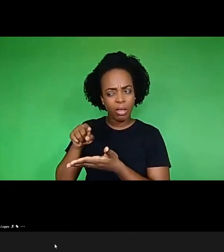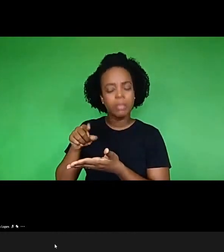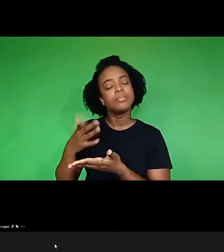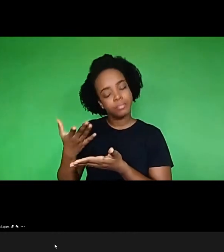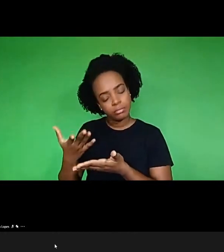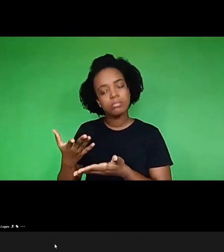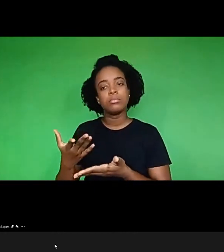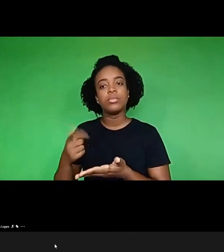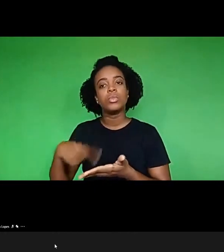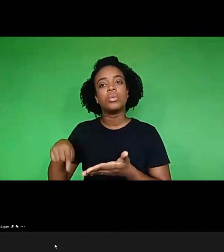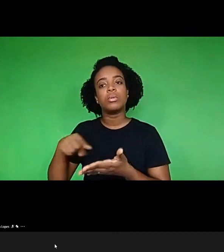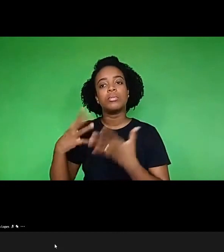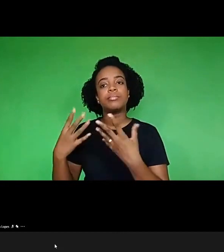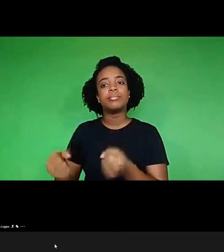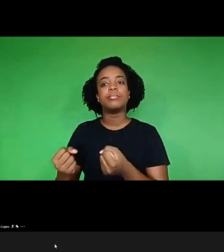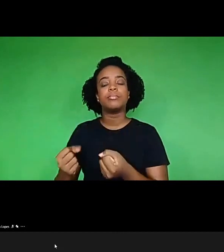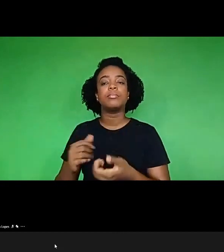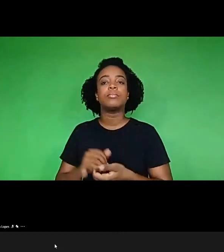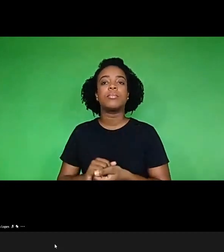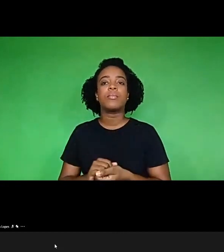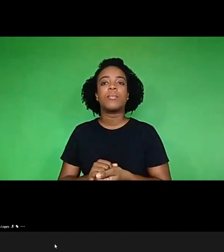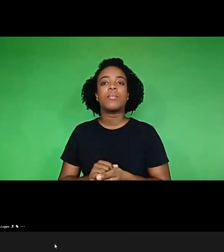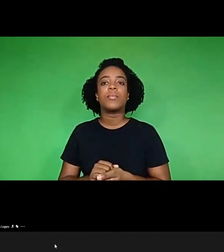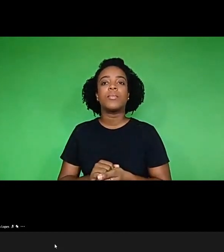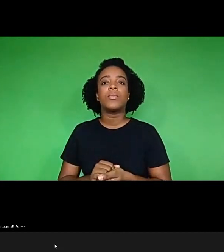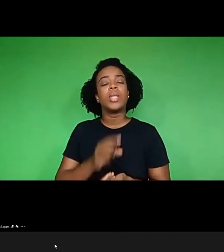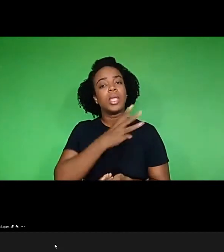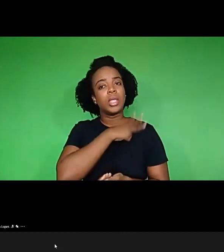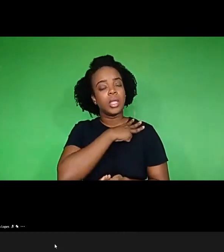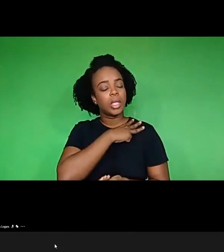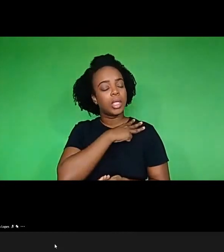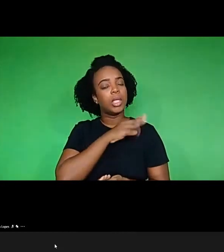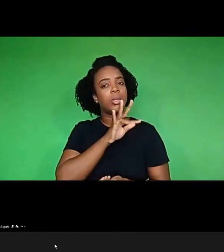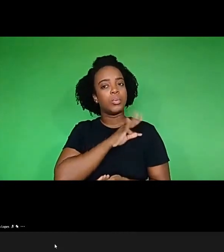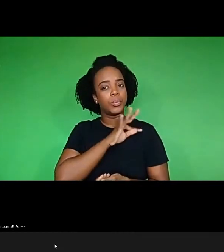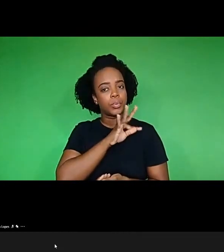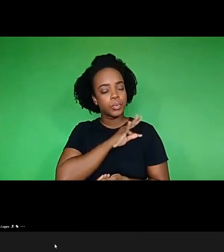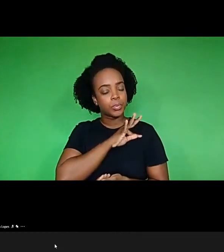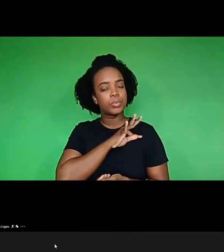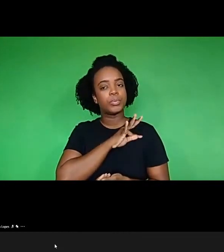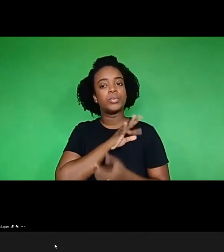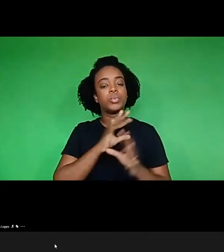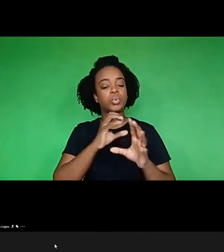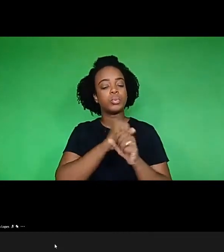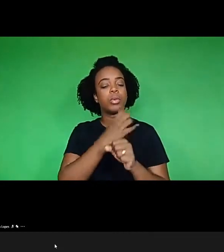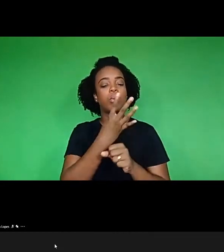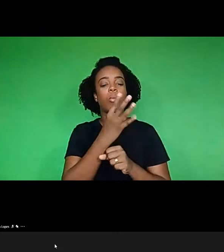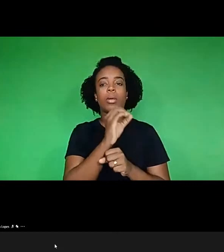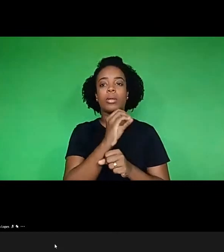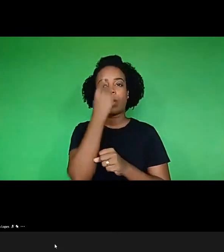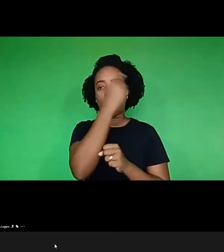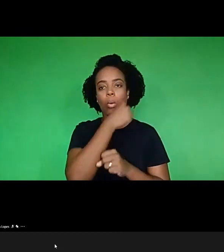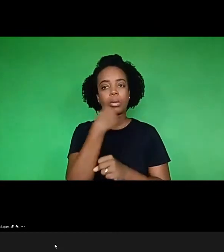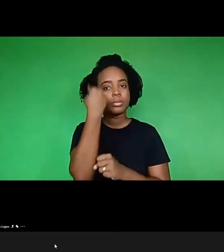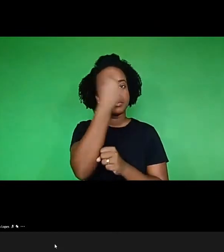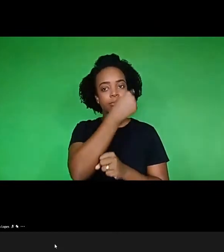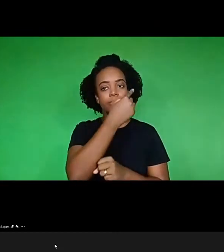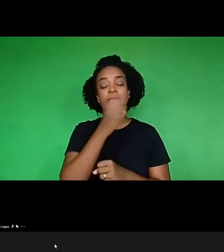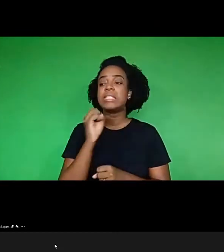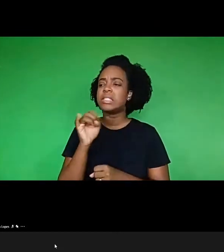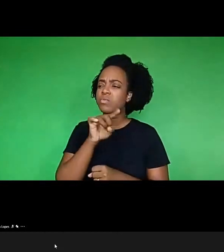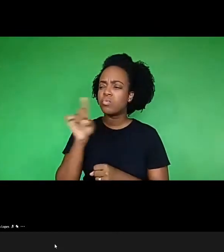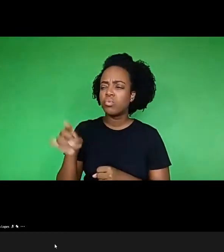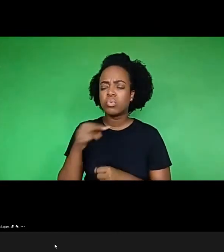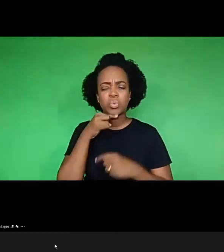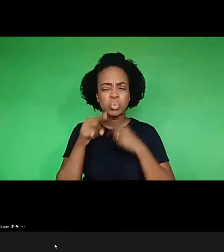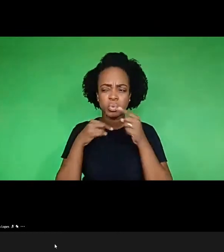integrado, 40 horas, tá? Se tiver dúvidas, vão colocando aí, tá certo? Eu vou ver se já tem algumas